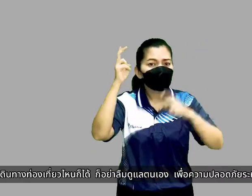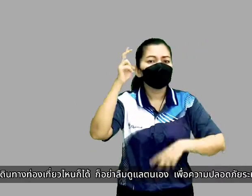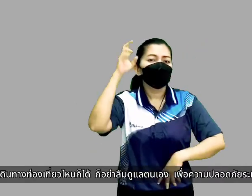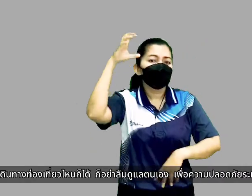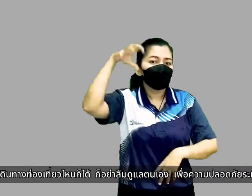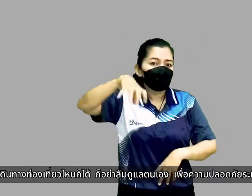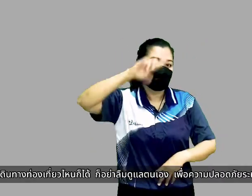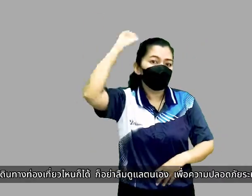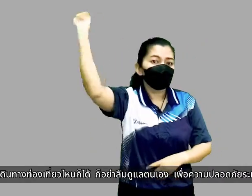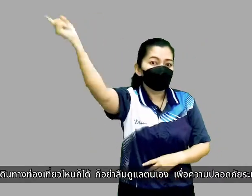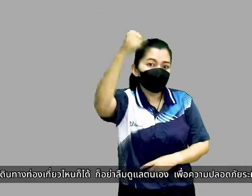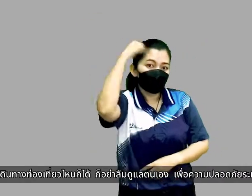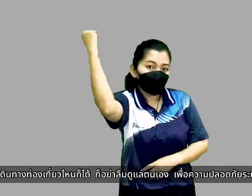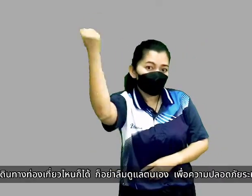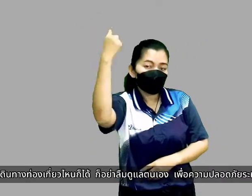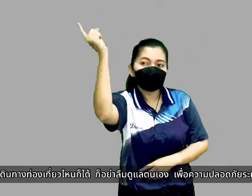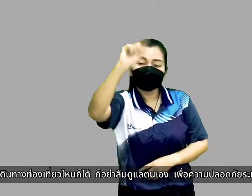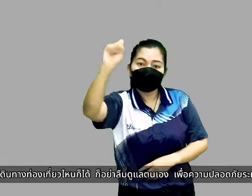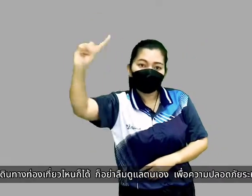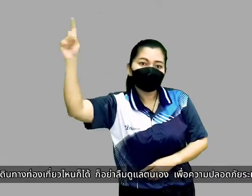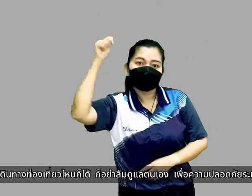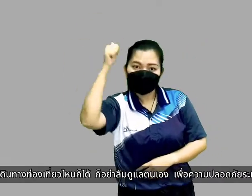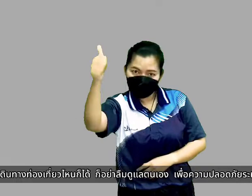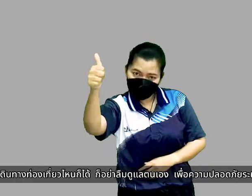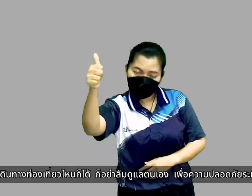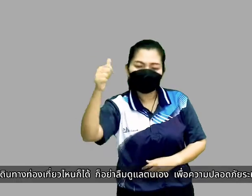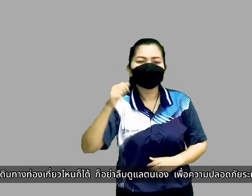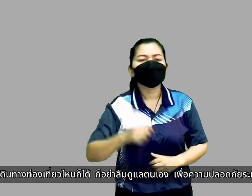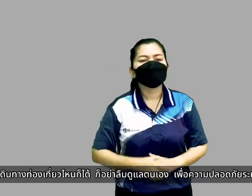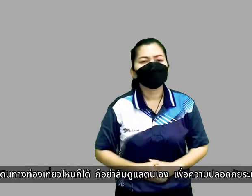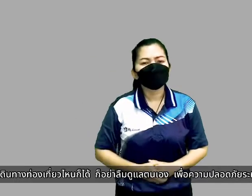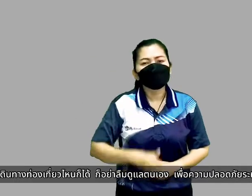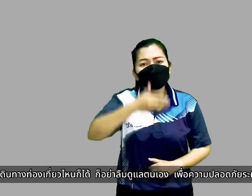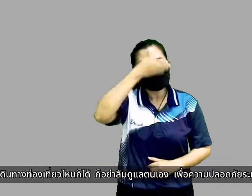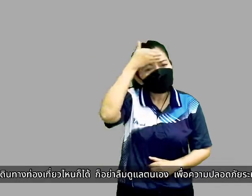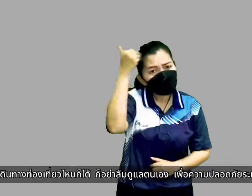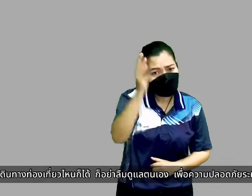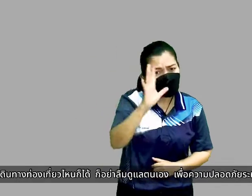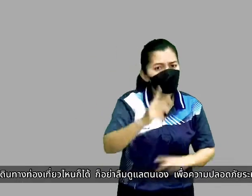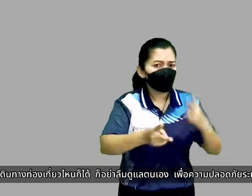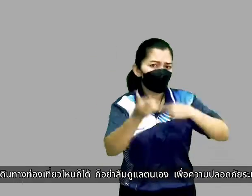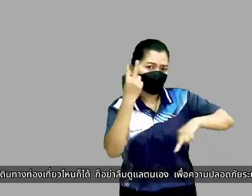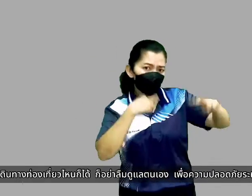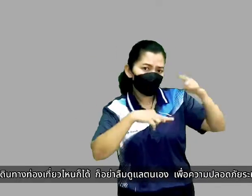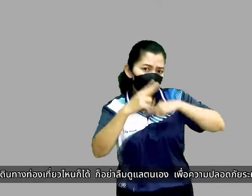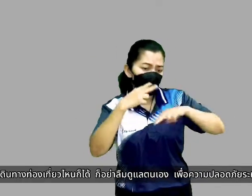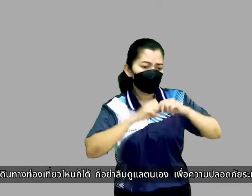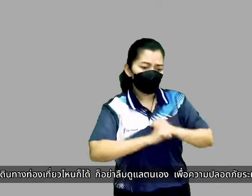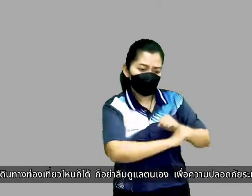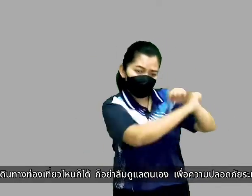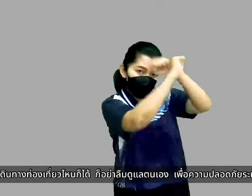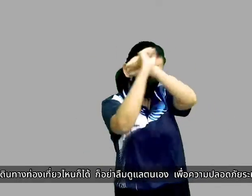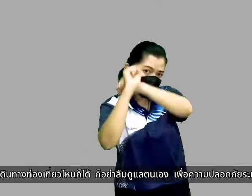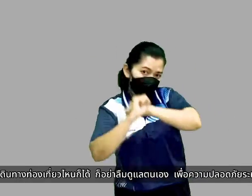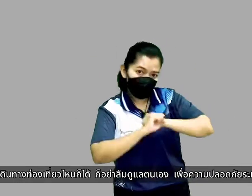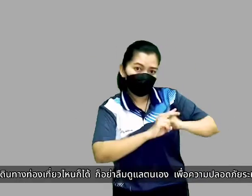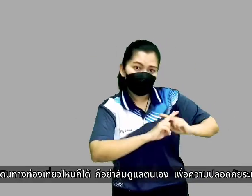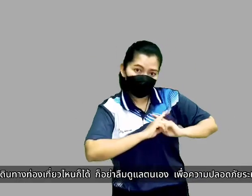เรื่องเดินทางท่องเที่ยวไหนก็ได้ก็อย่าลืมดูแลตนเองเพื่อความปลอดภัยระหว่างการเดินทาง